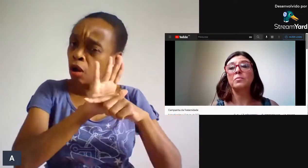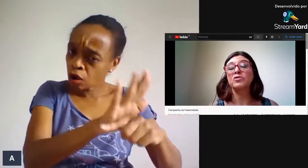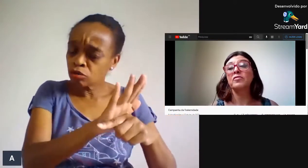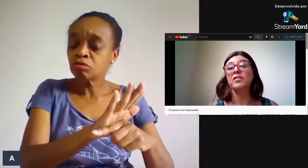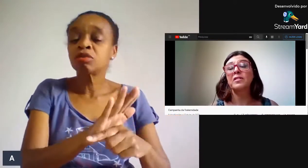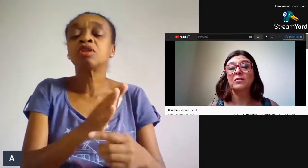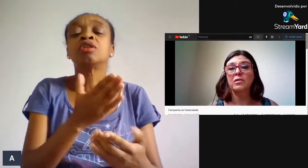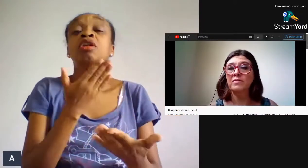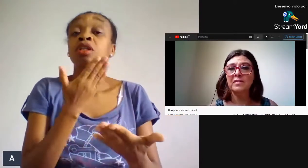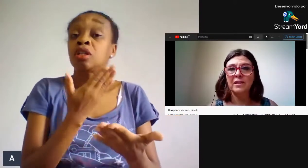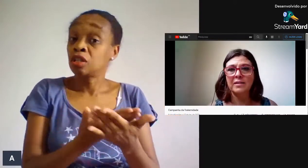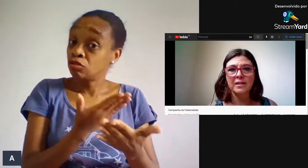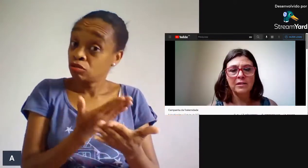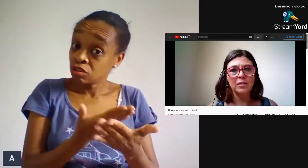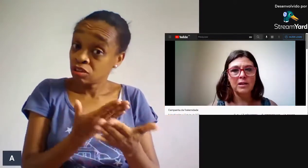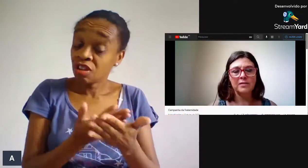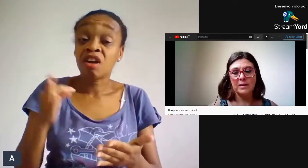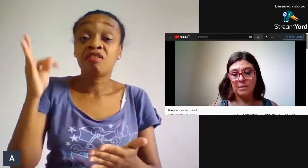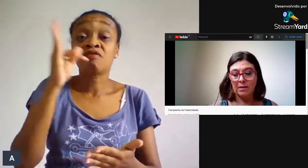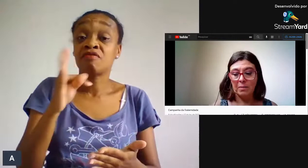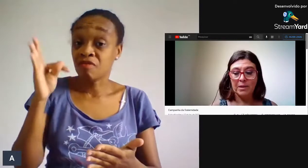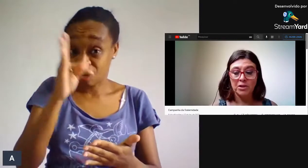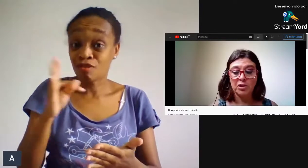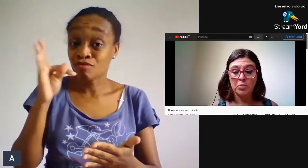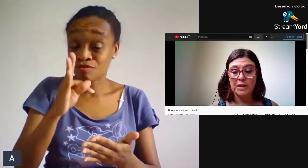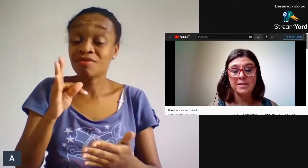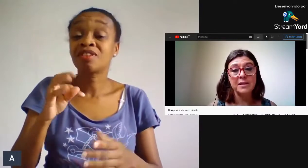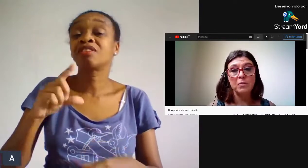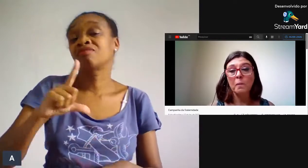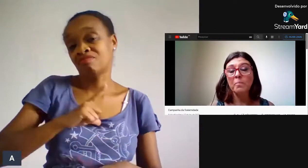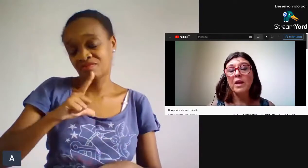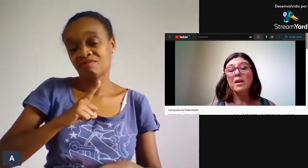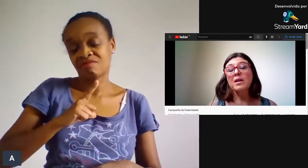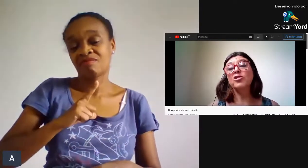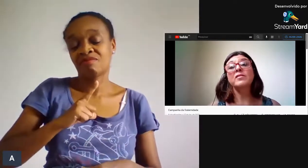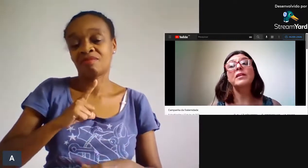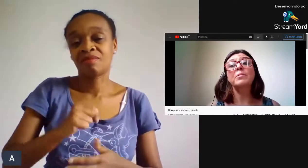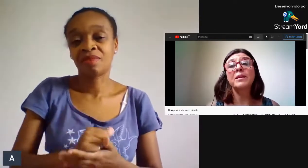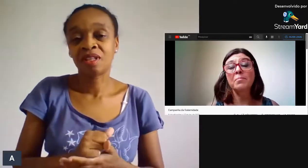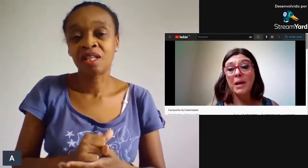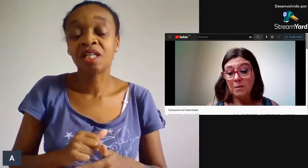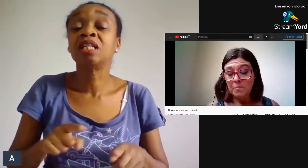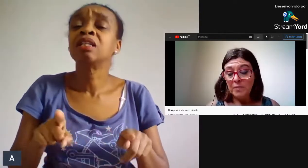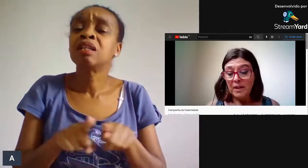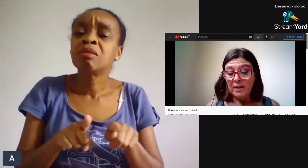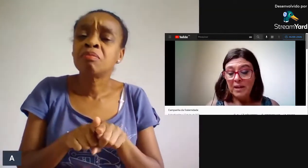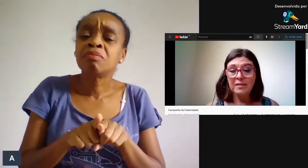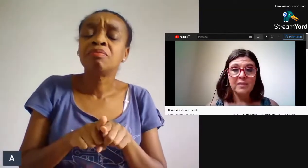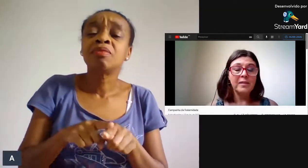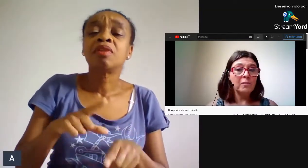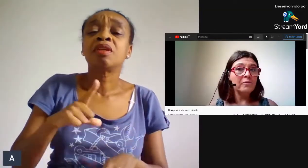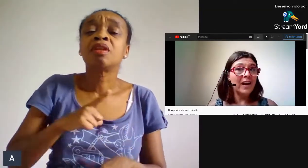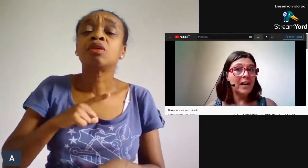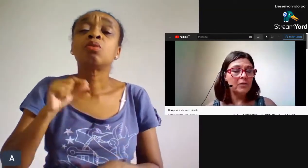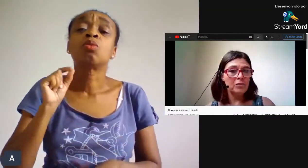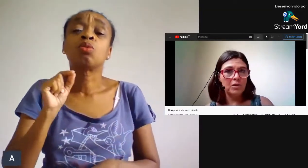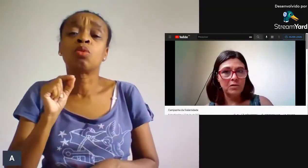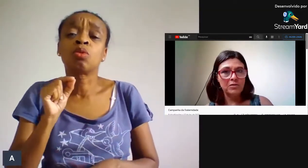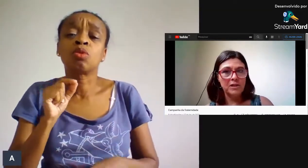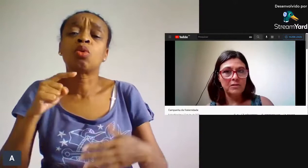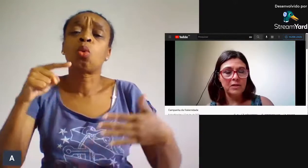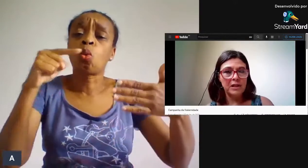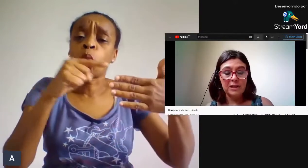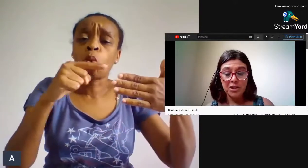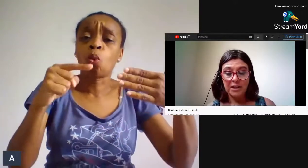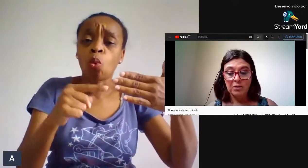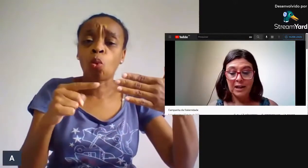existem as pontifícias universidades católicas, que trabalham com a parte de educação, e a gente sabe também que existem vários